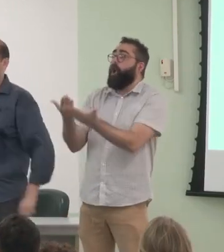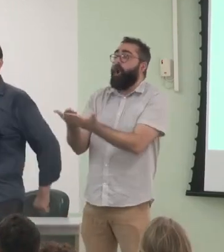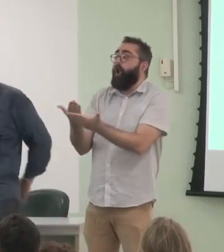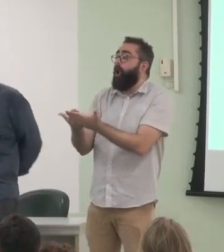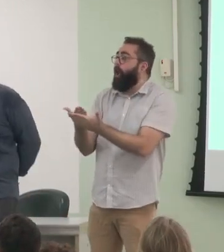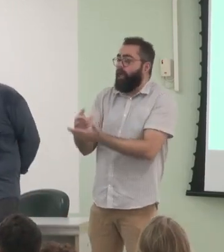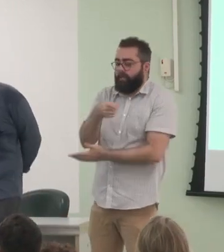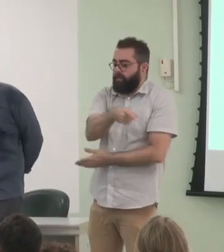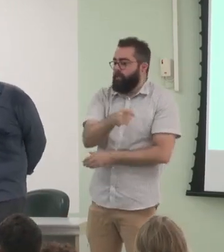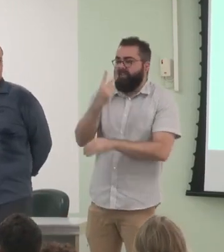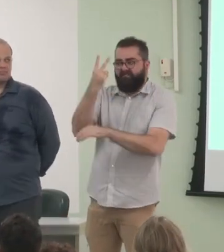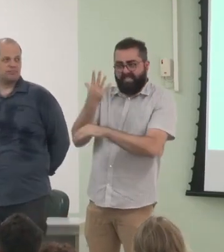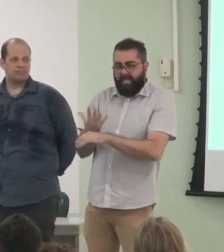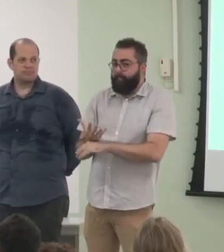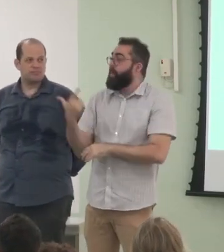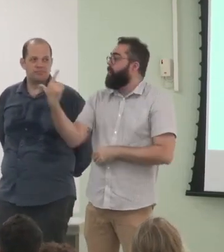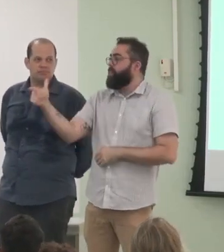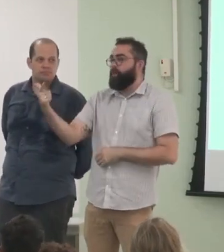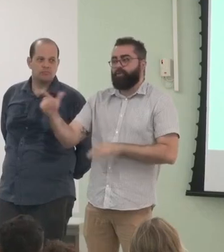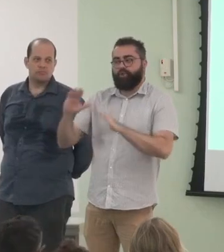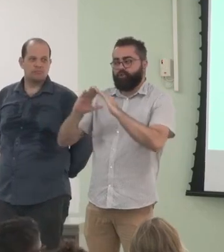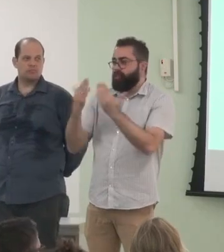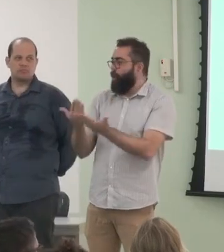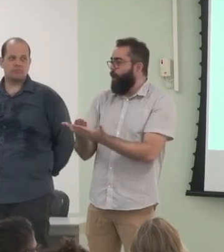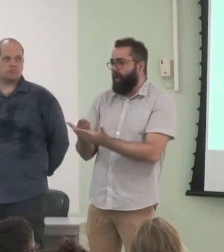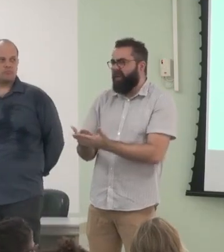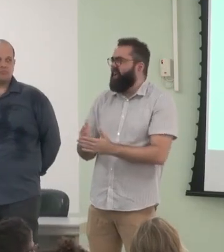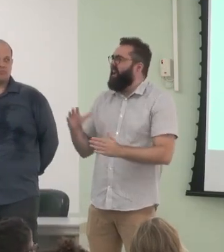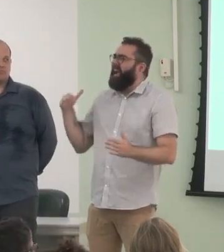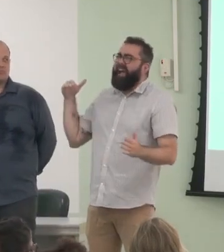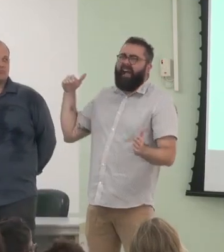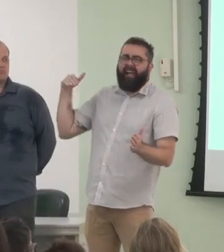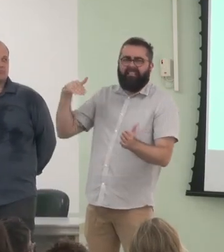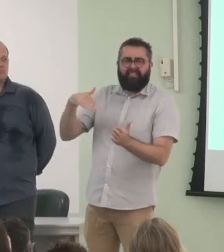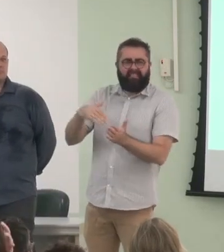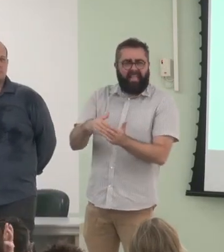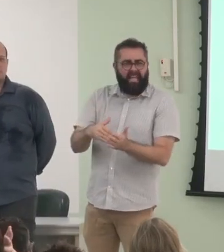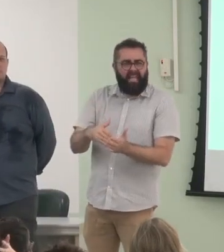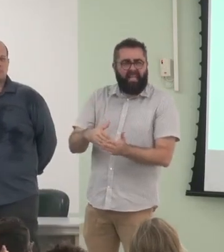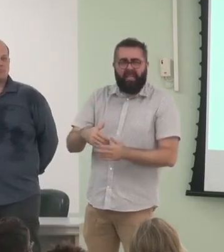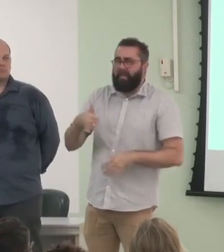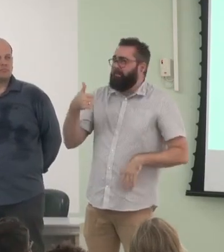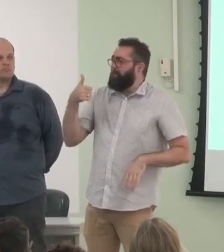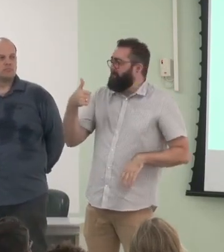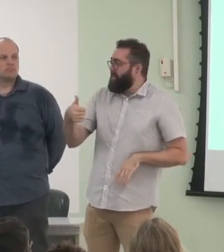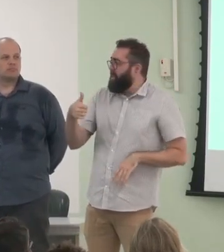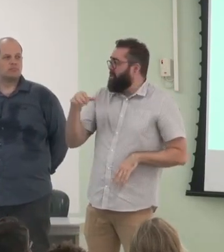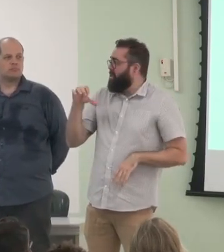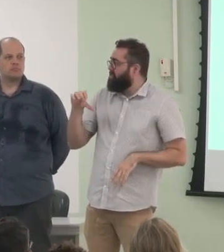Nenhum deles. Lá em Várzea Queimada não tem nenhuma escola, não tinha nenhuma escola até